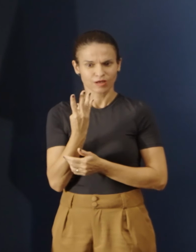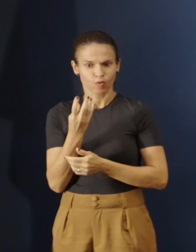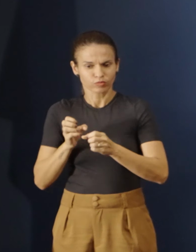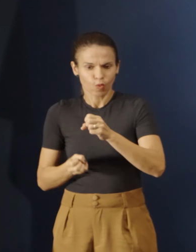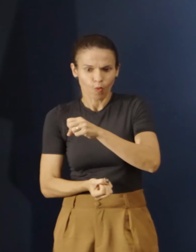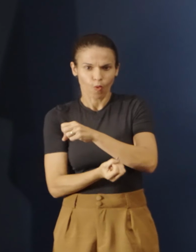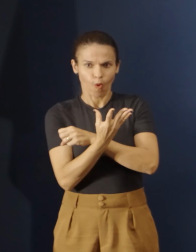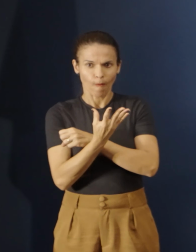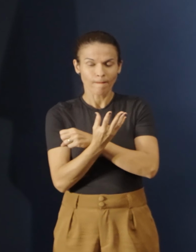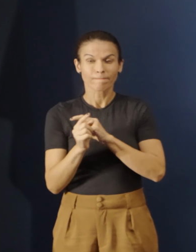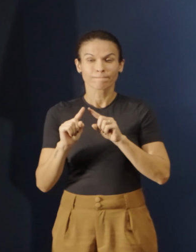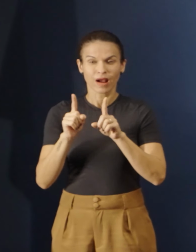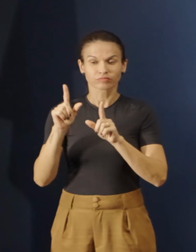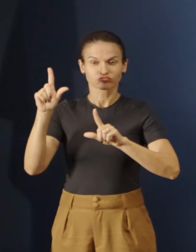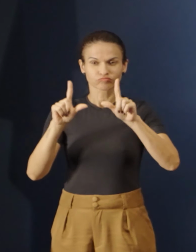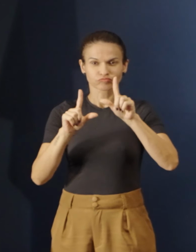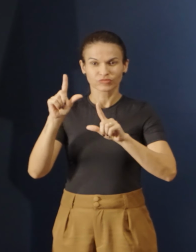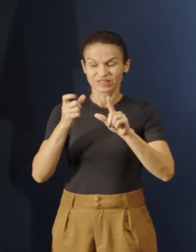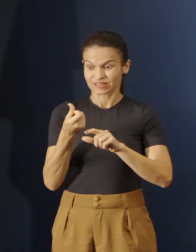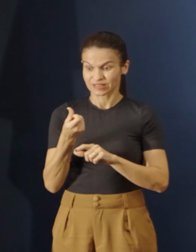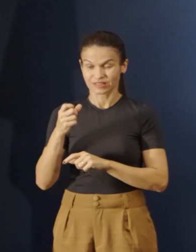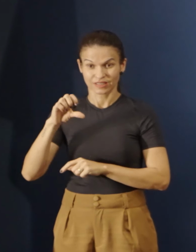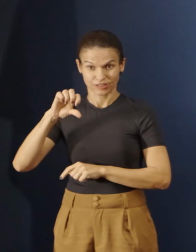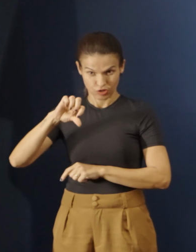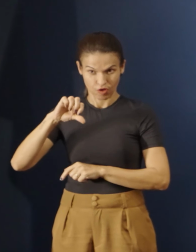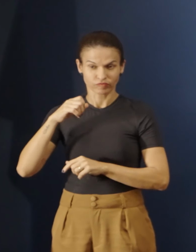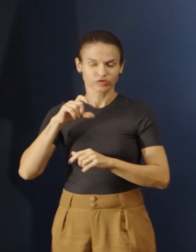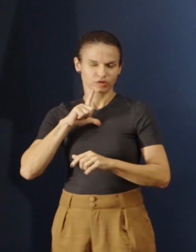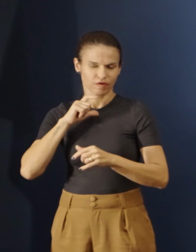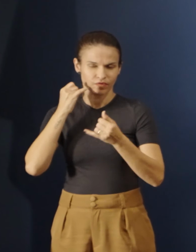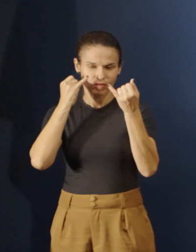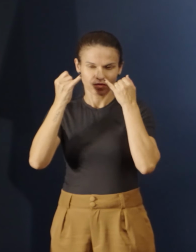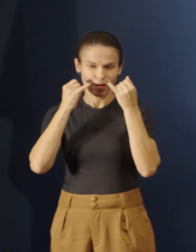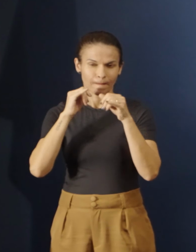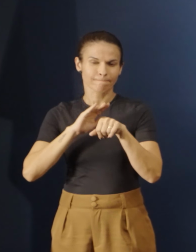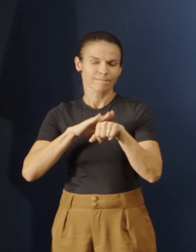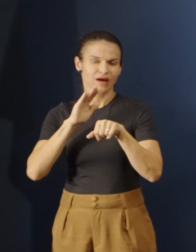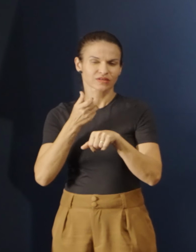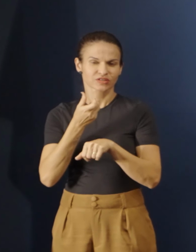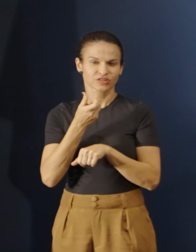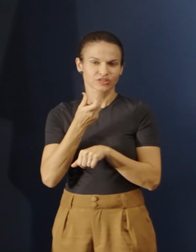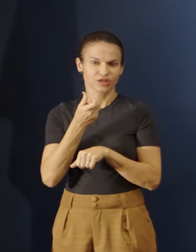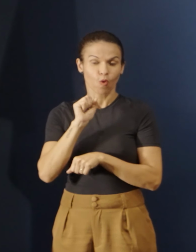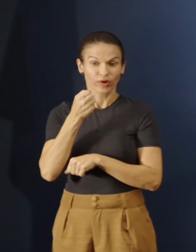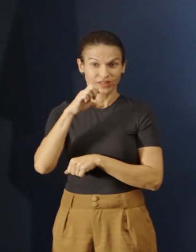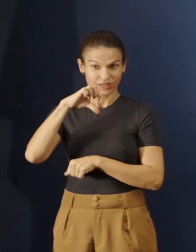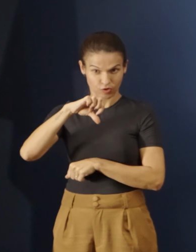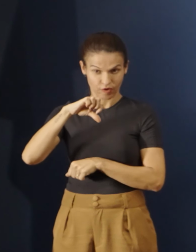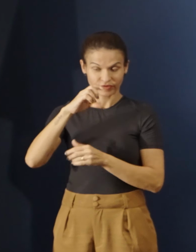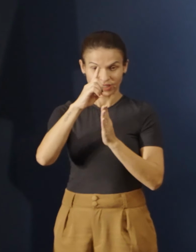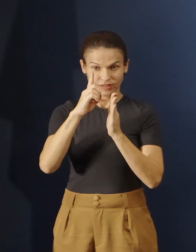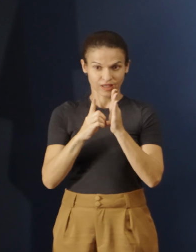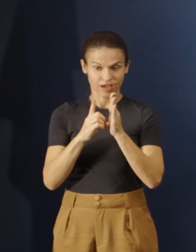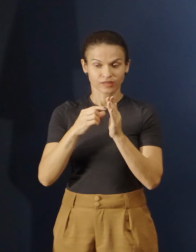a sair em termos de imprensa em 69. E o Alceu já estava com mais de 80 anos na década de